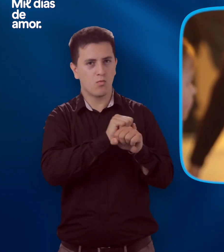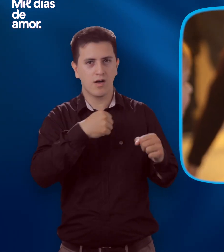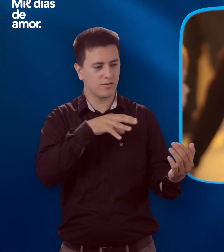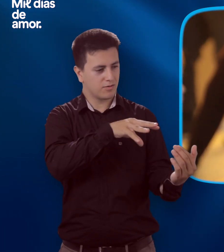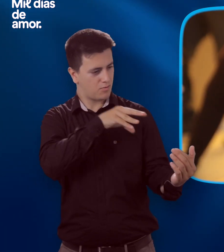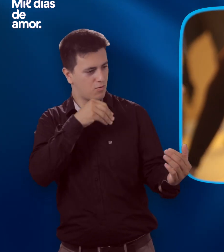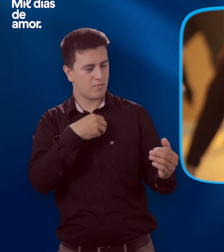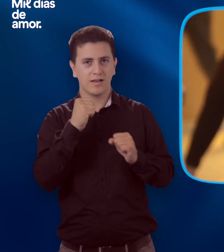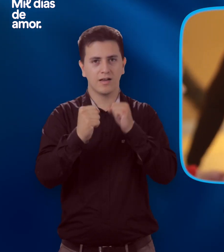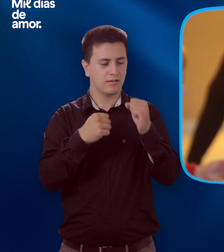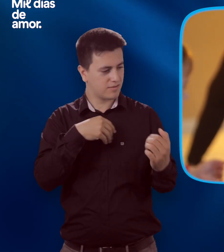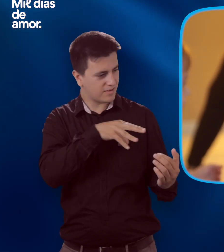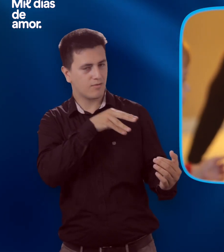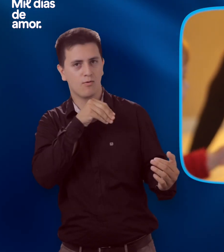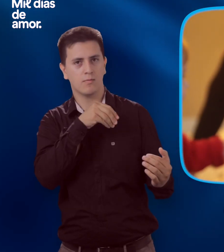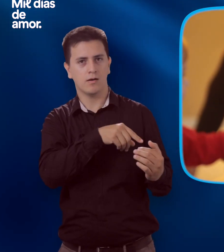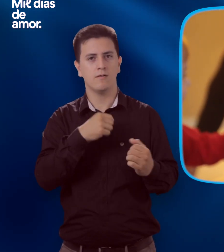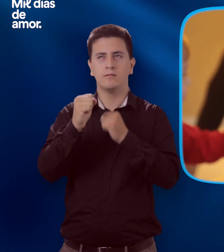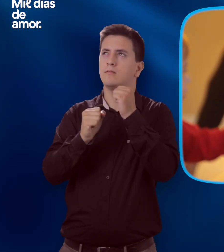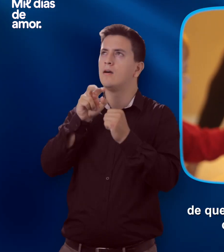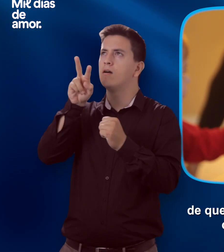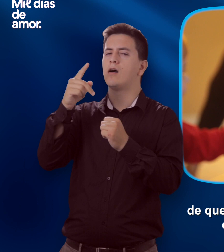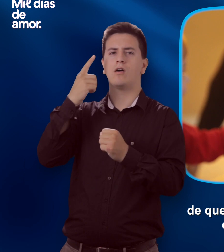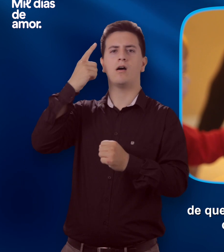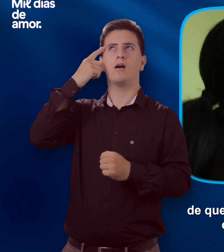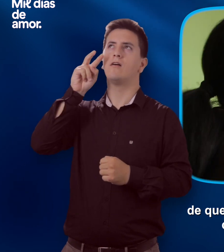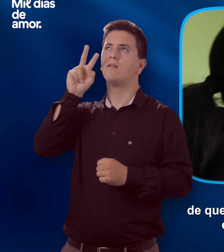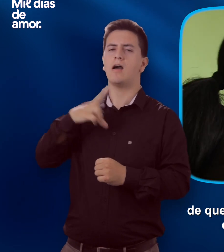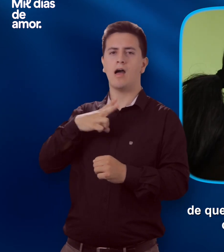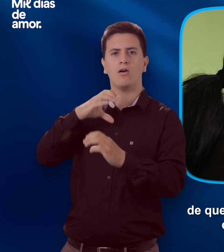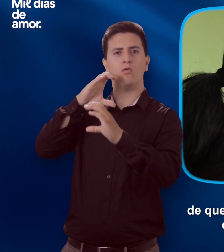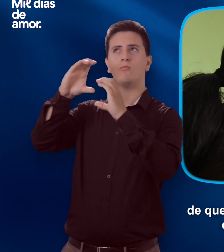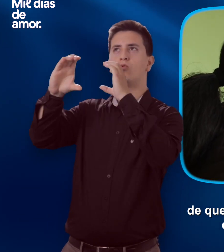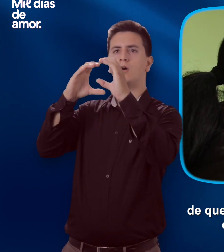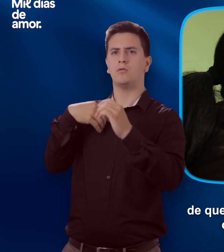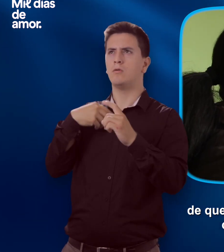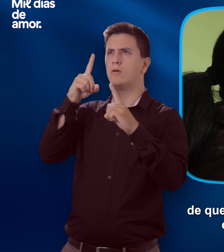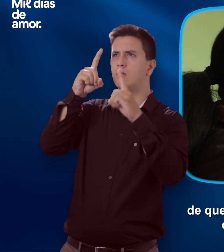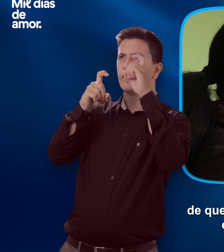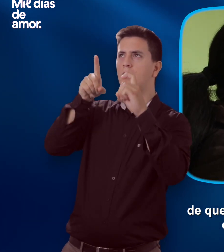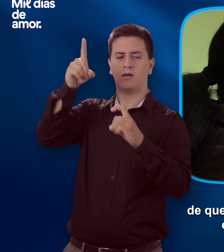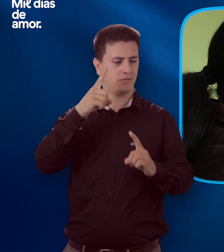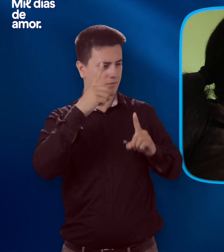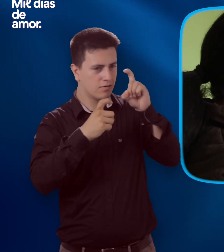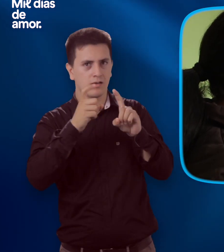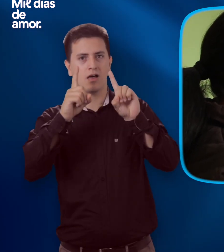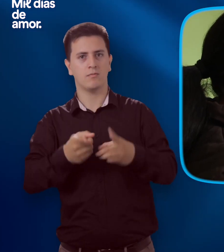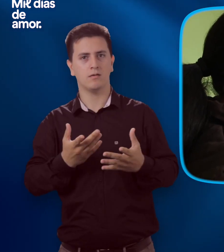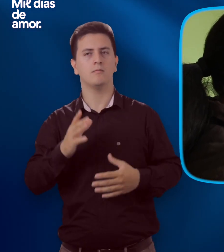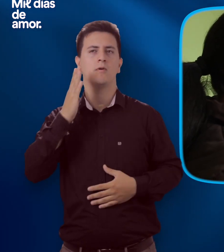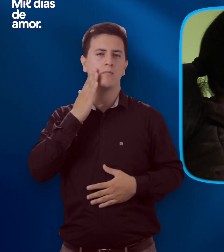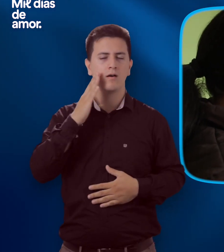del bebé. Entonces el bebé comienza a tener conciencia de que está logrando una comunicación con la persona que le cuida.